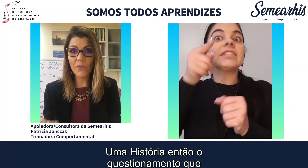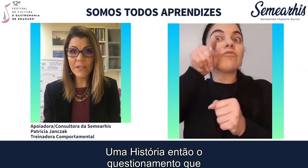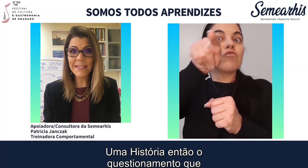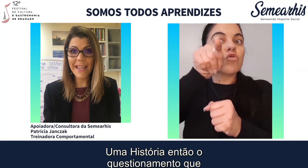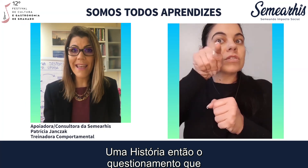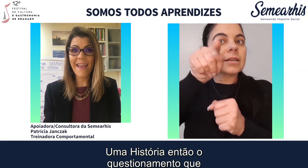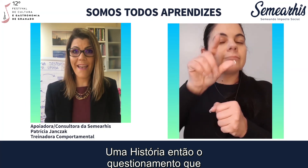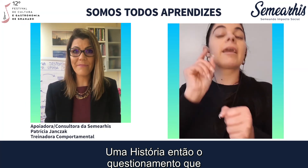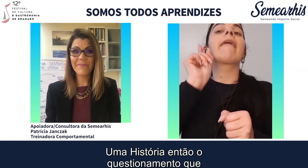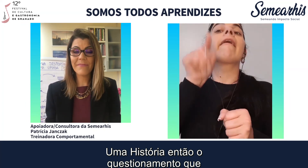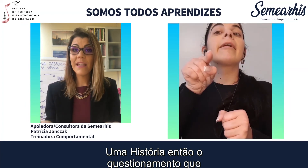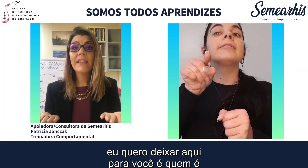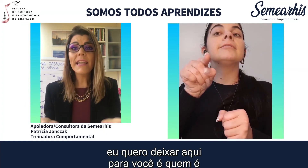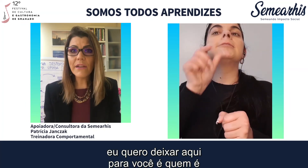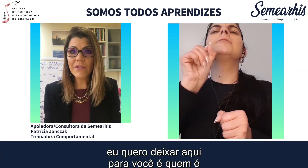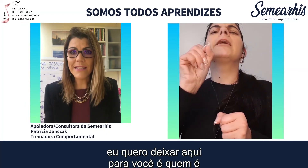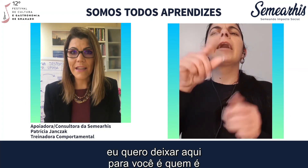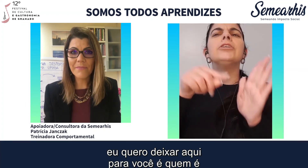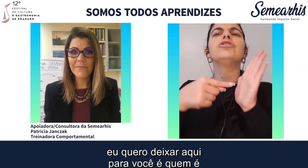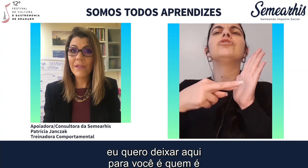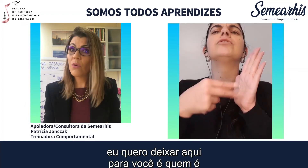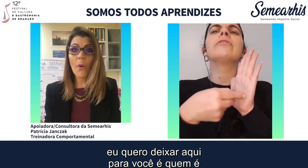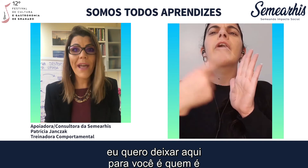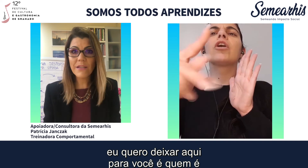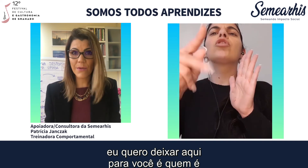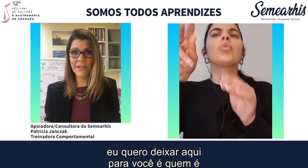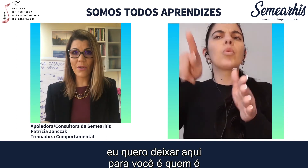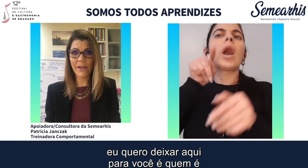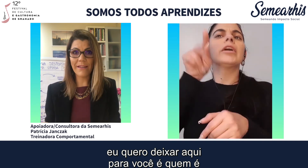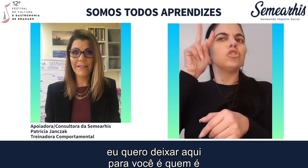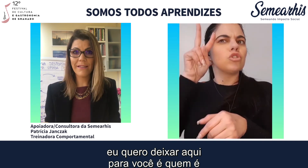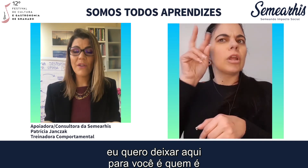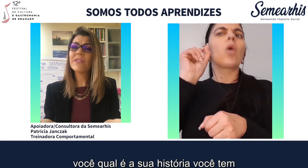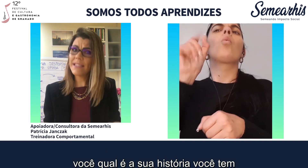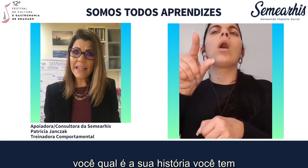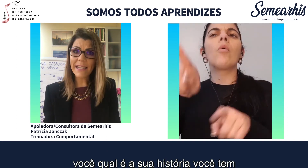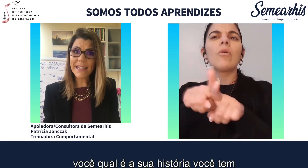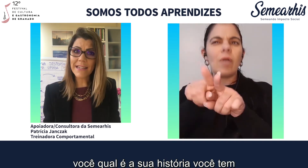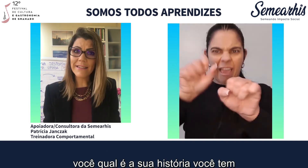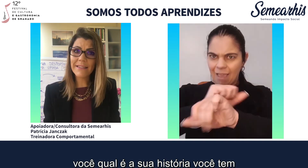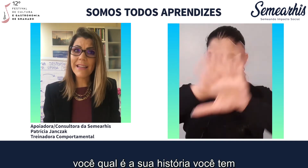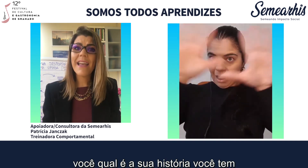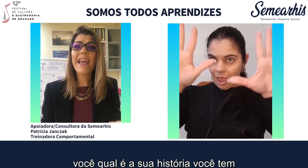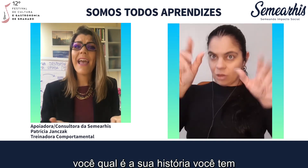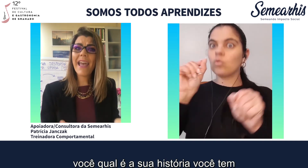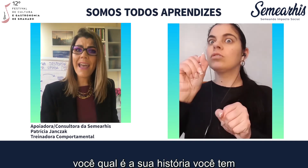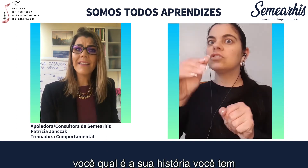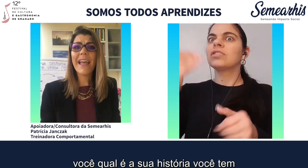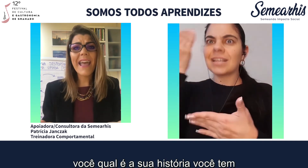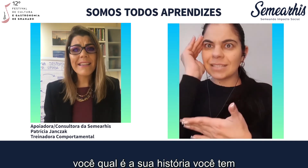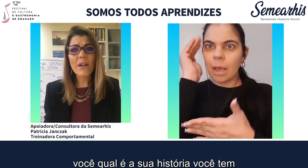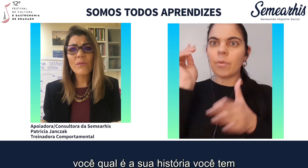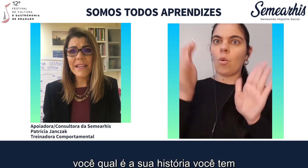para você é: quem é você? Qual é a sua história? Você tem clareza?